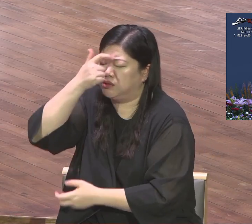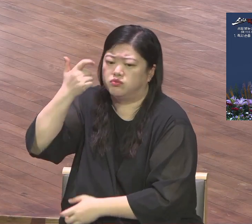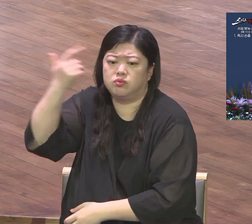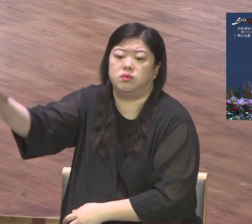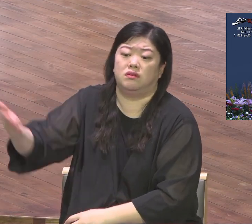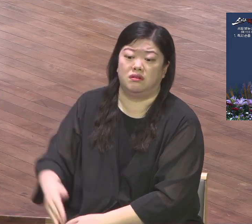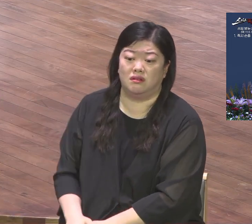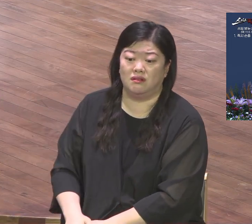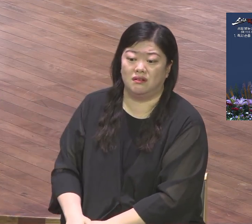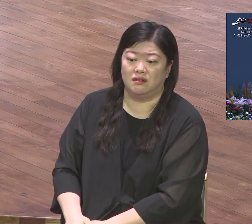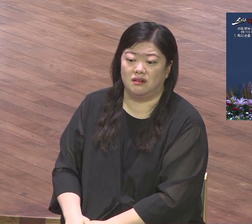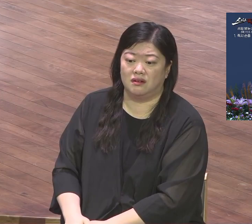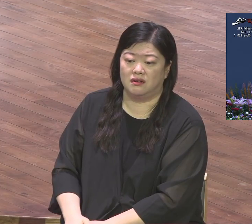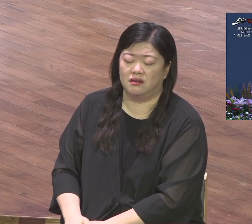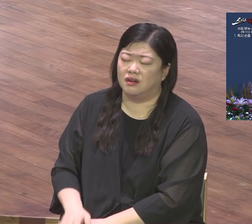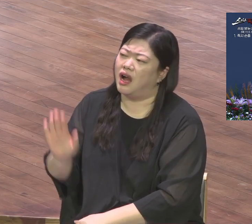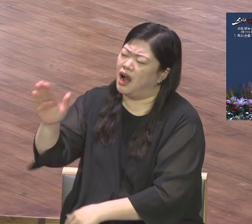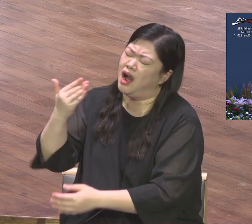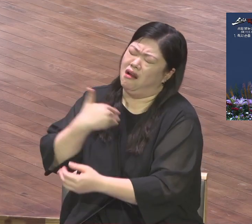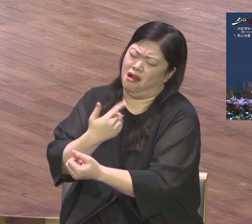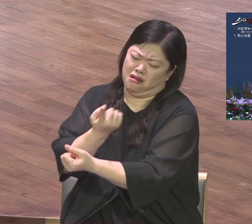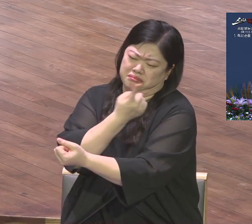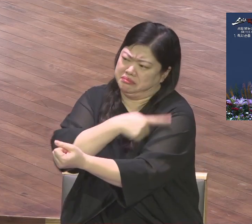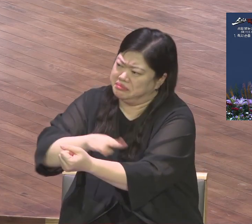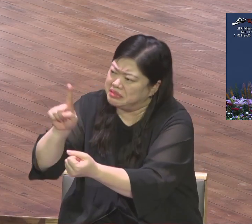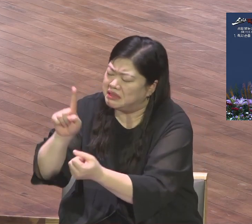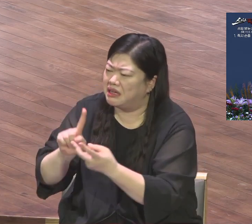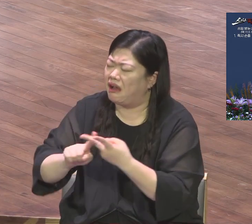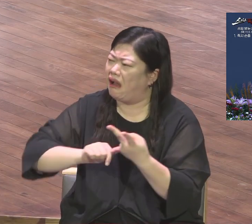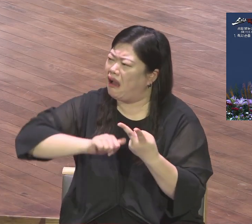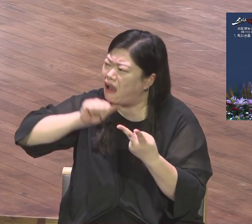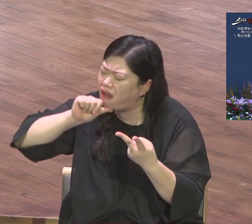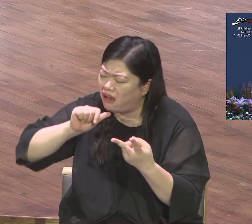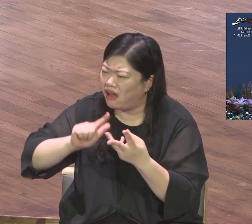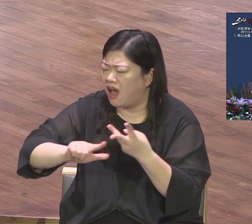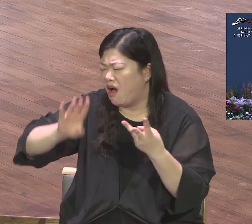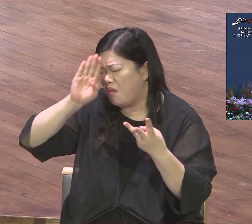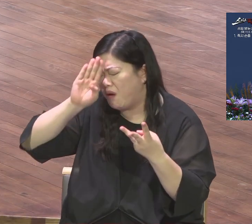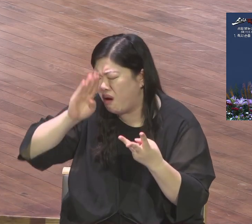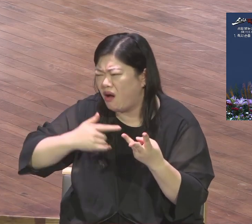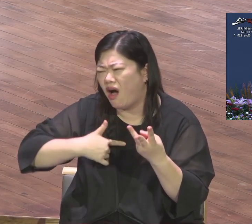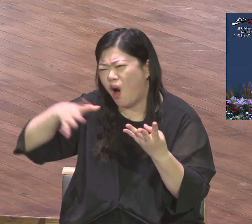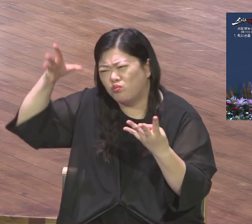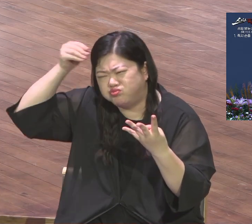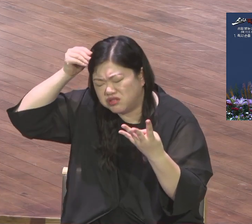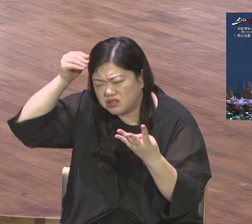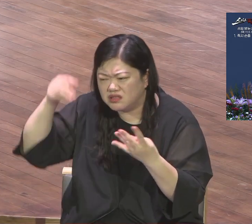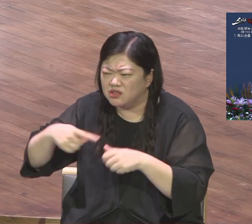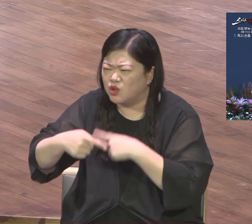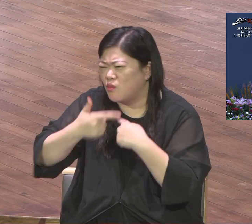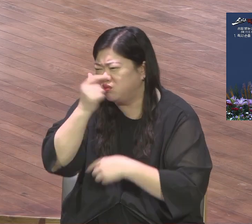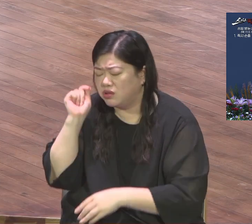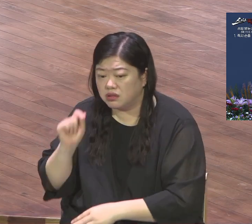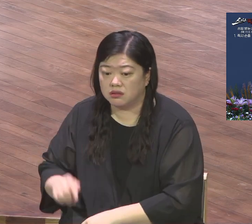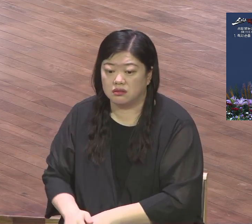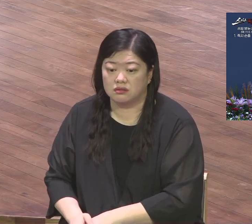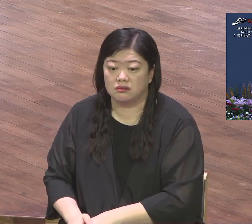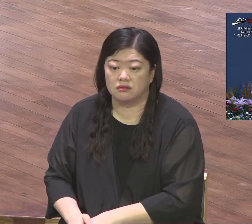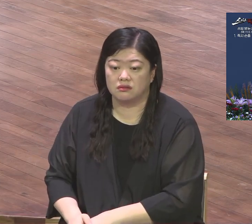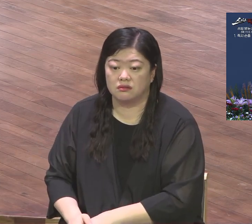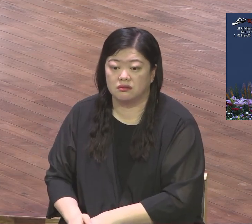되지요. 하나님 나는 무능합니다. 나는 부족합니다. 나는 가난합니다. 나는 아는 것이 없습니다. 하나님 기도할 수밖에